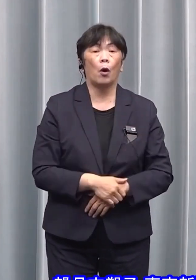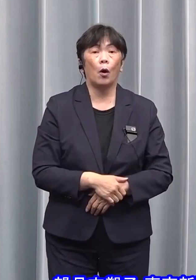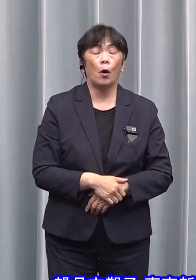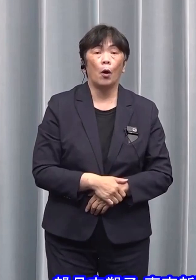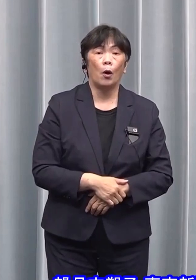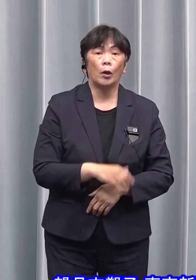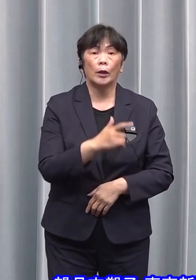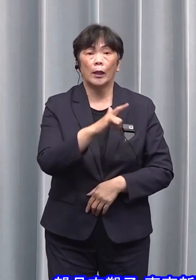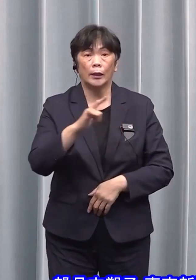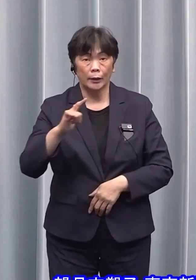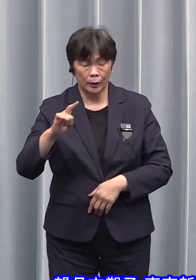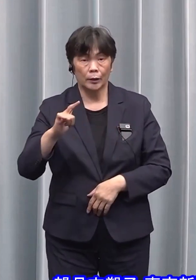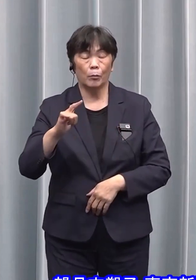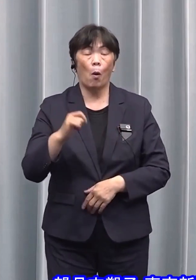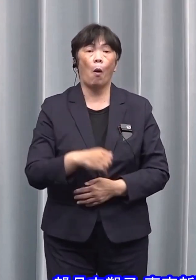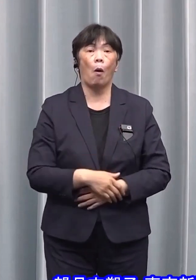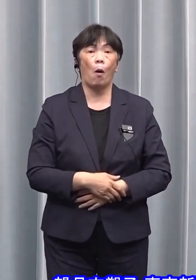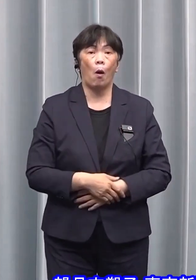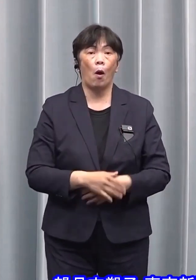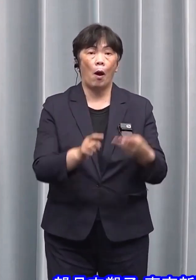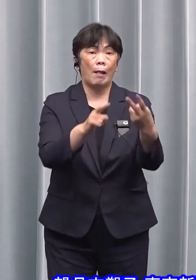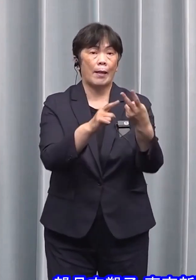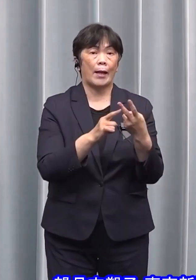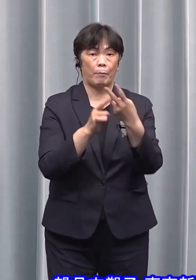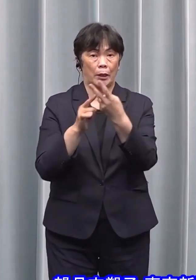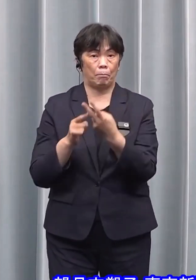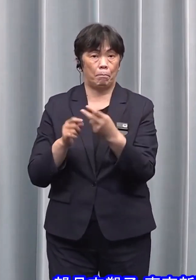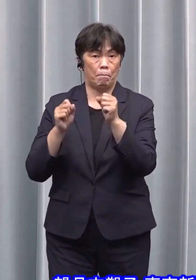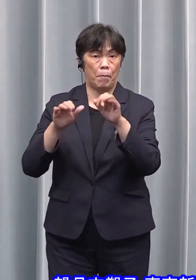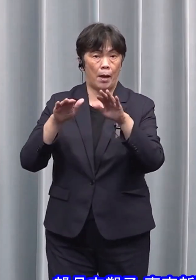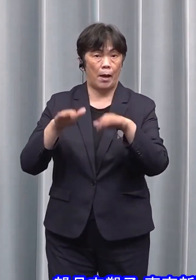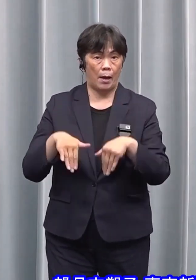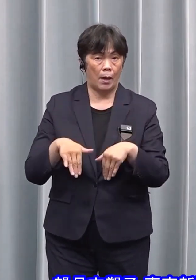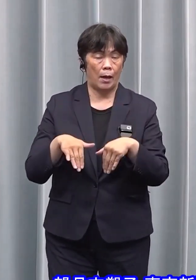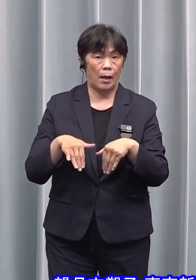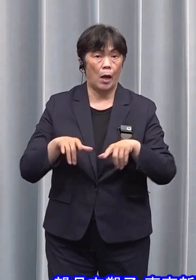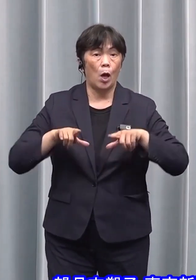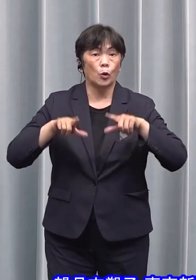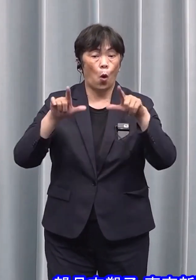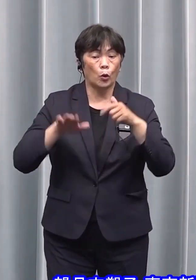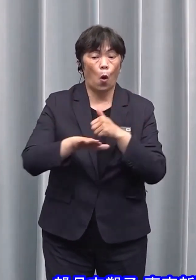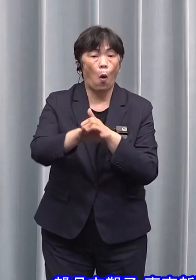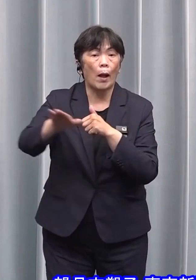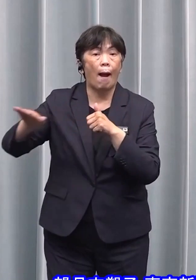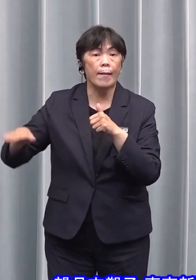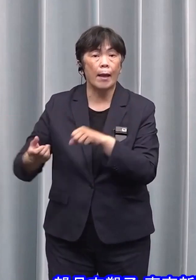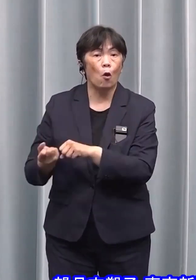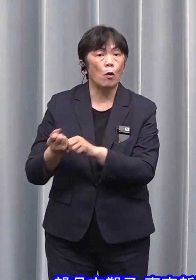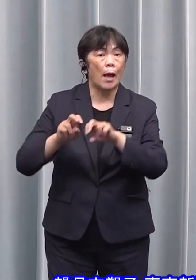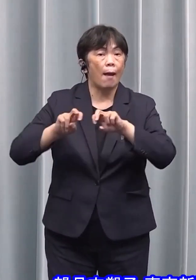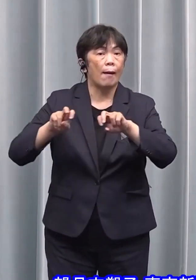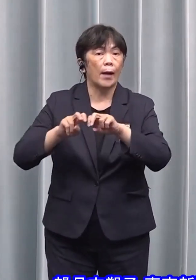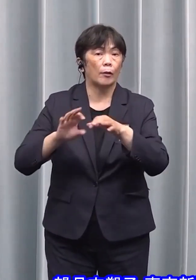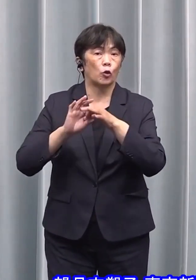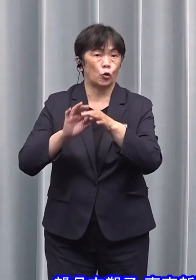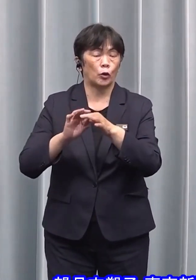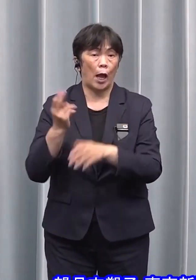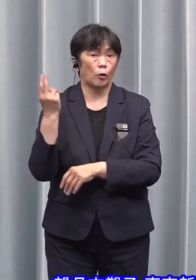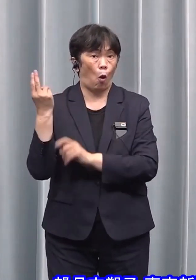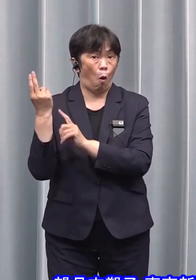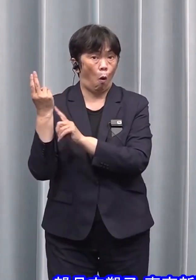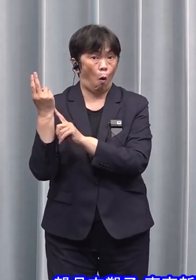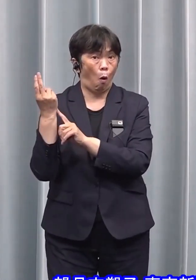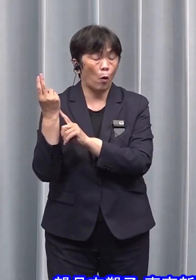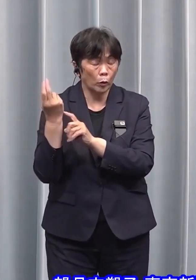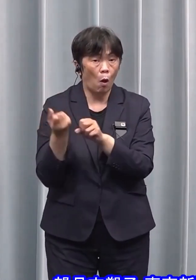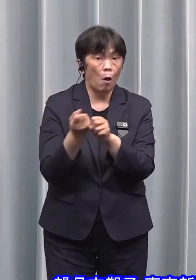等々 にも手紙で送られていた東京外苑の再開発についてお聞きします。まあ、これは都と再開発事